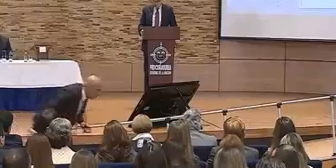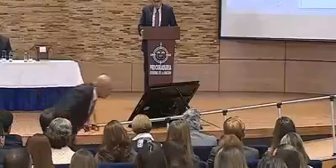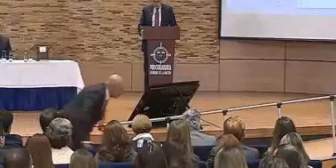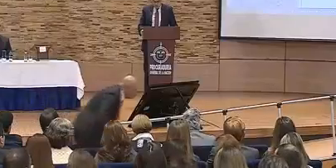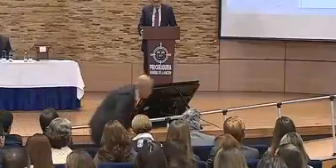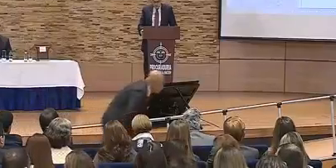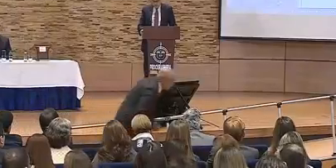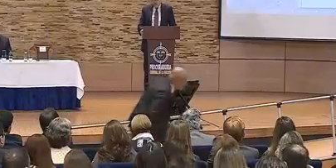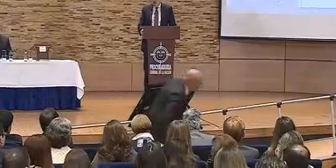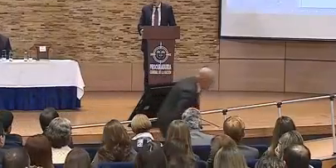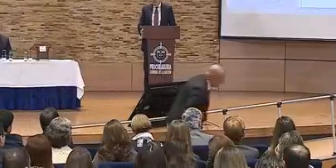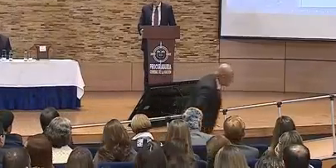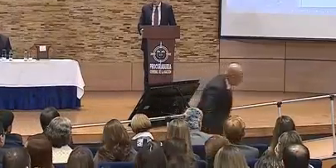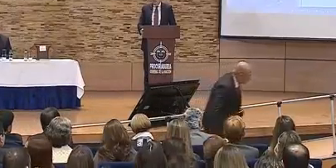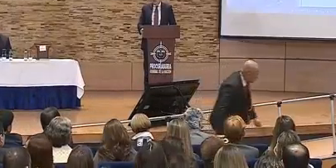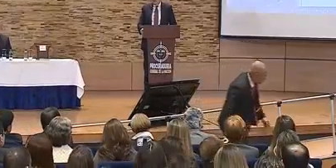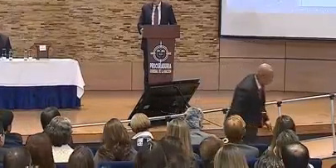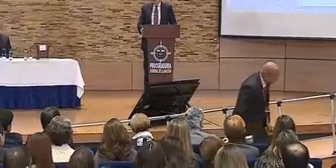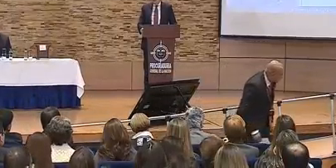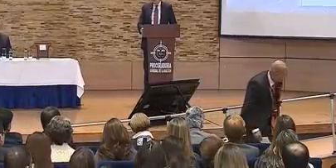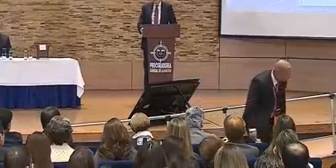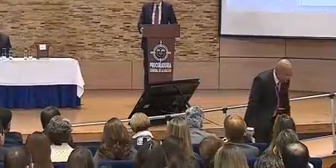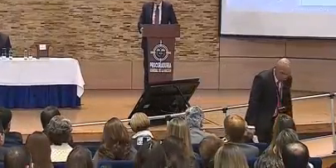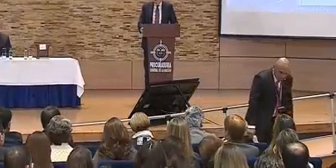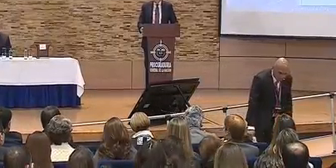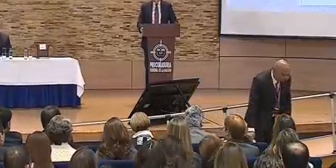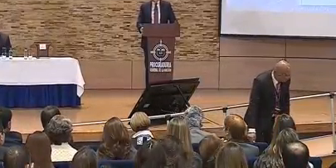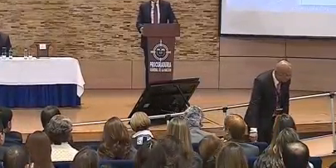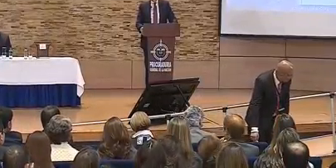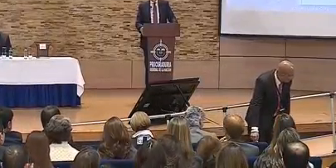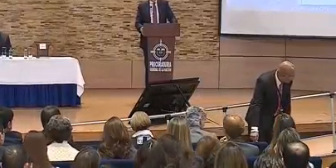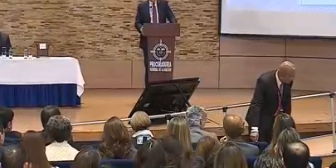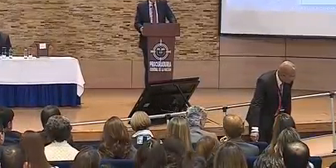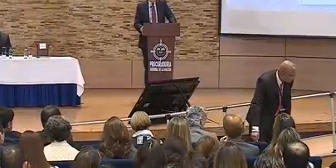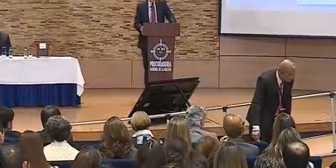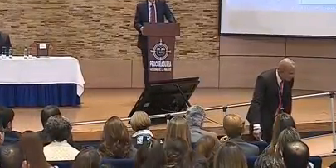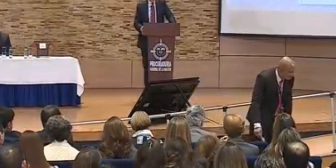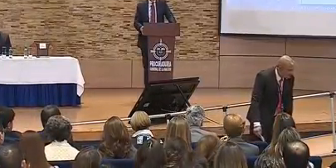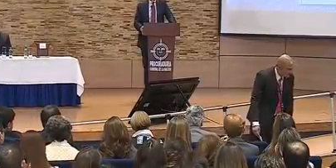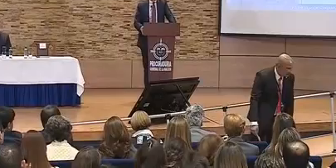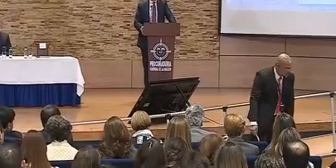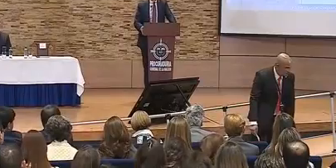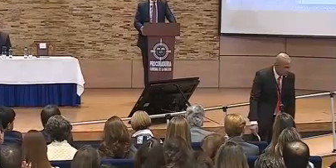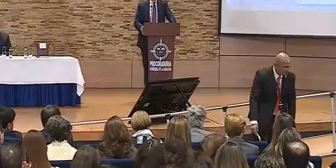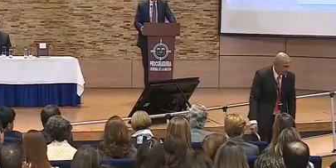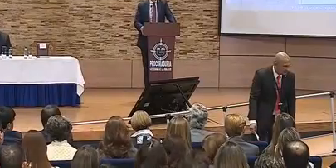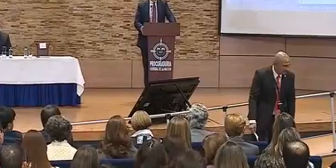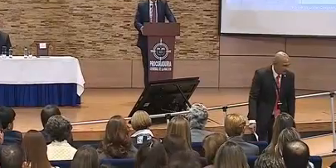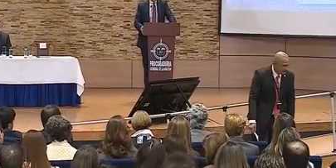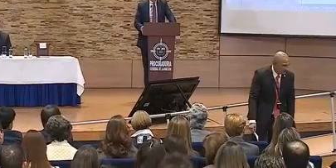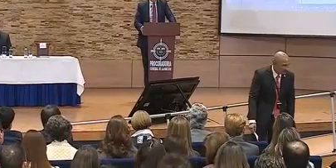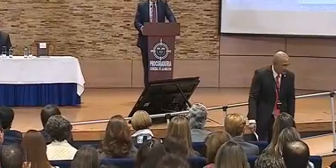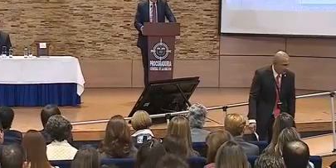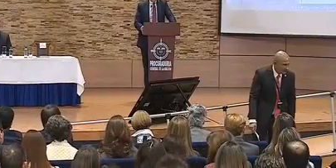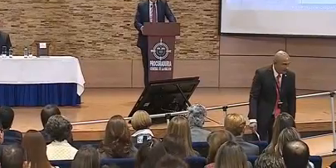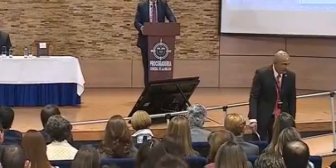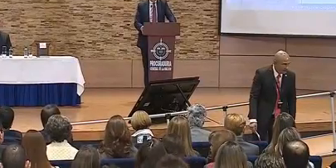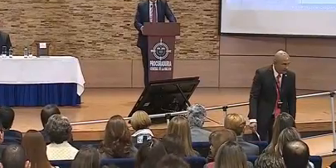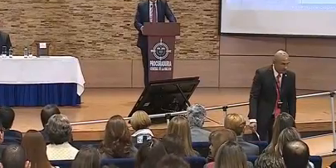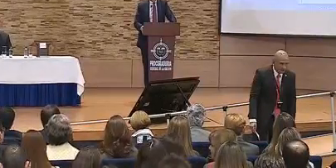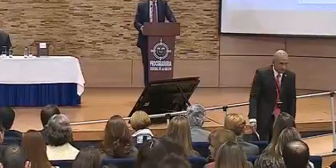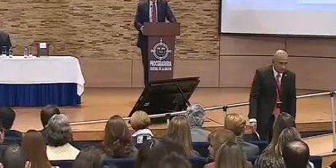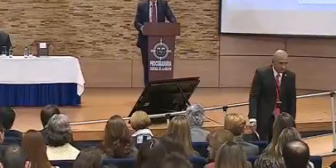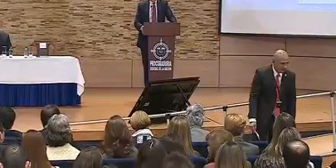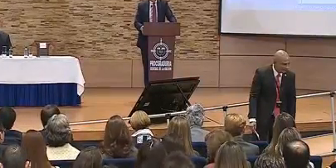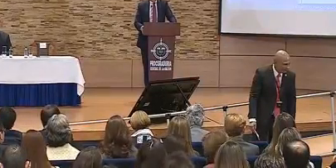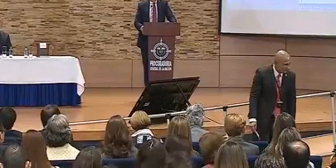que son los más difíciles de derribar. No nos tiene que asustar trabajar con la diversidad, no nos tiene